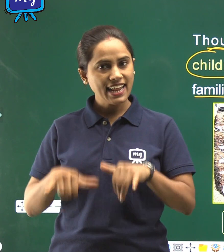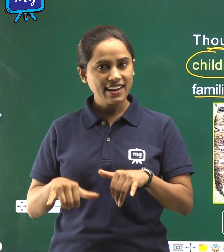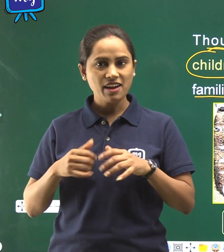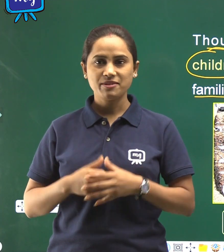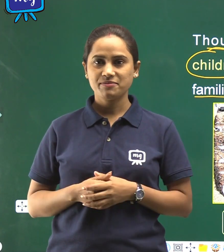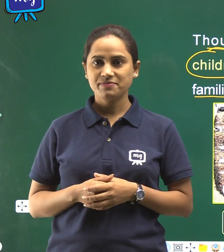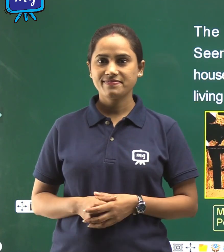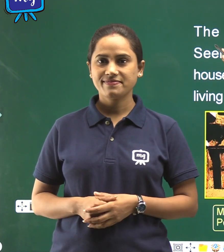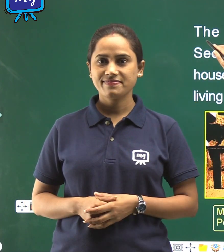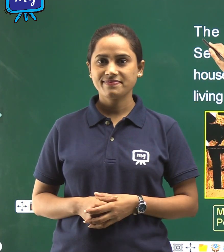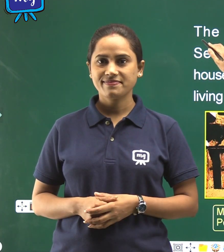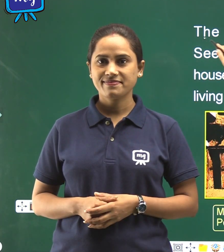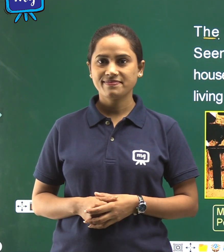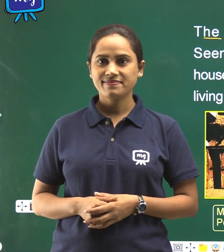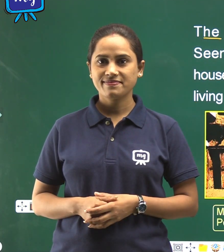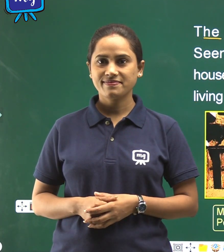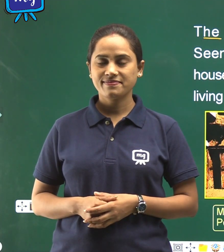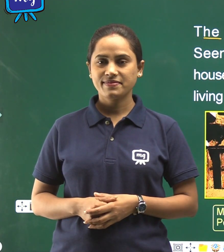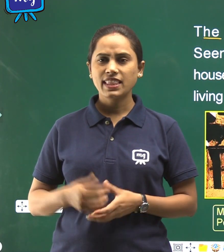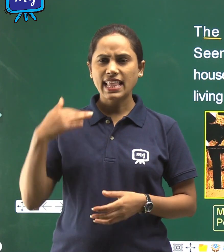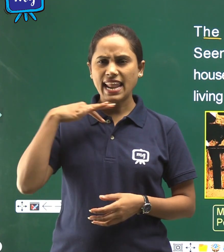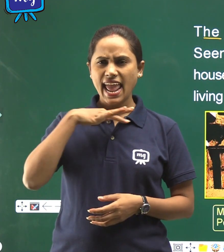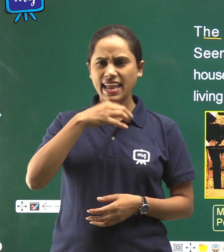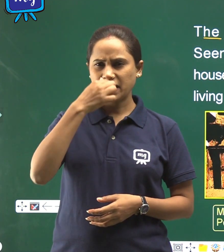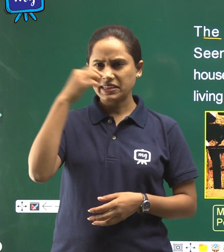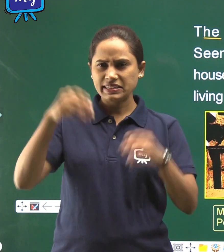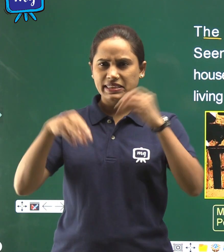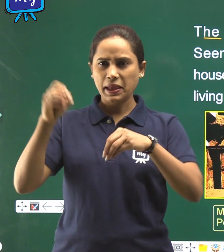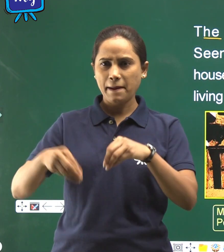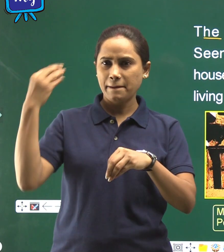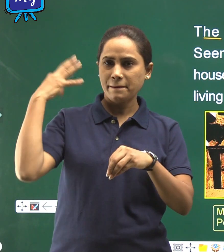रहना, the rag pickers